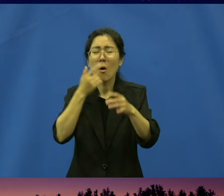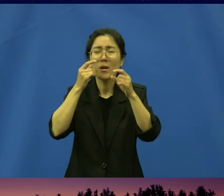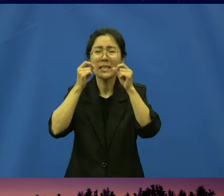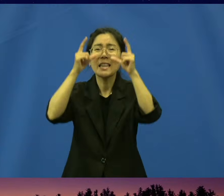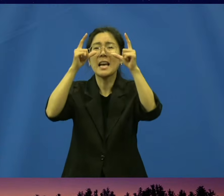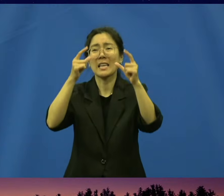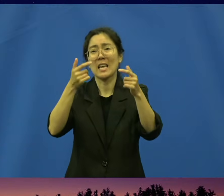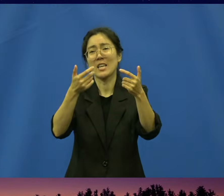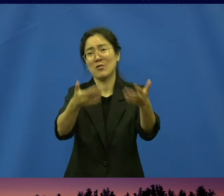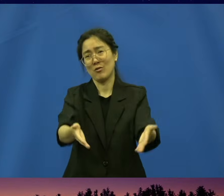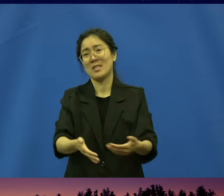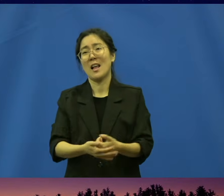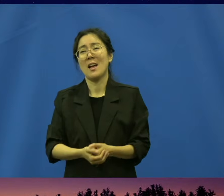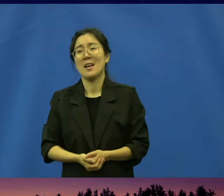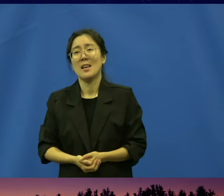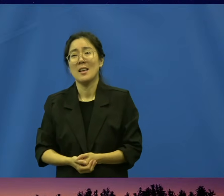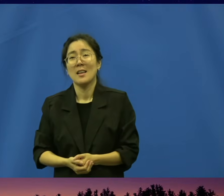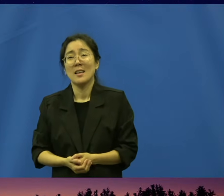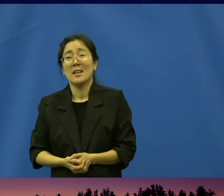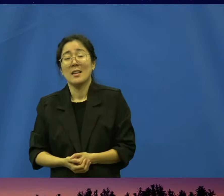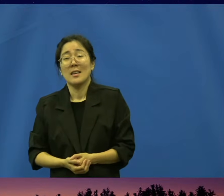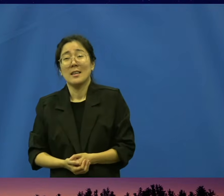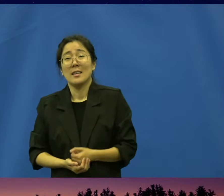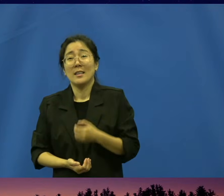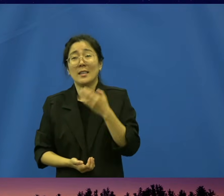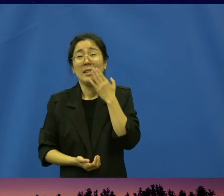하려 함이니이다.